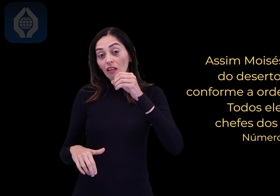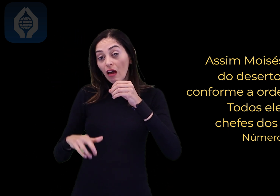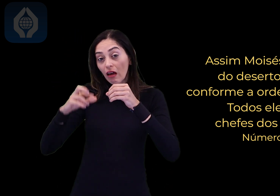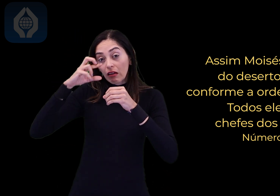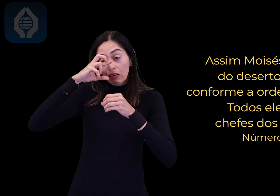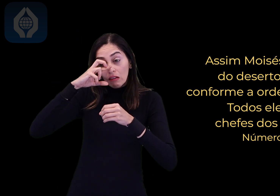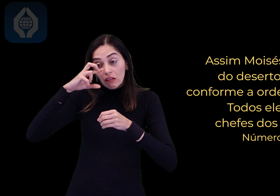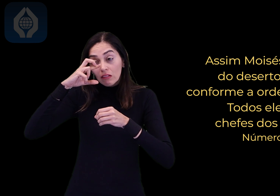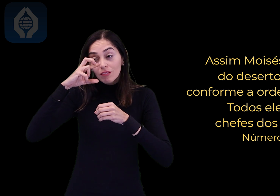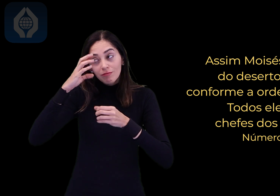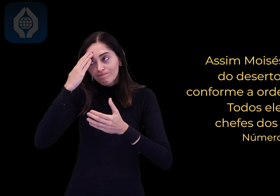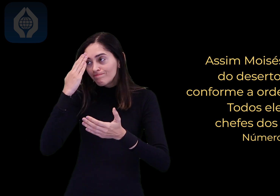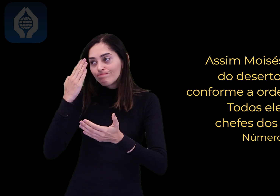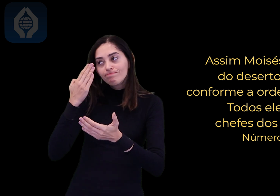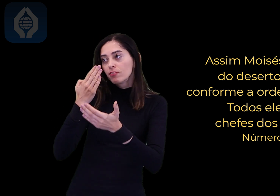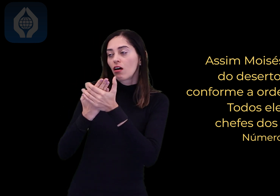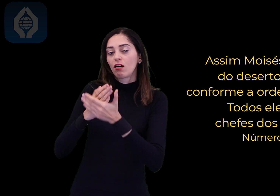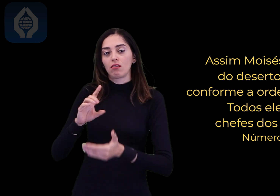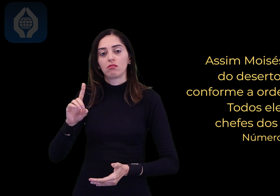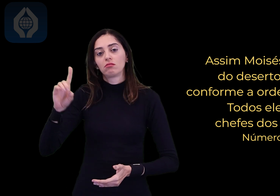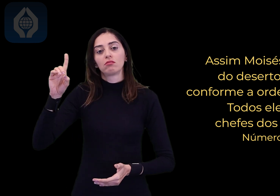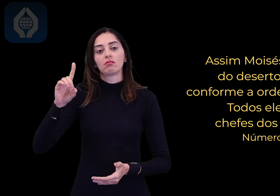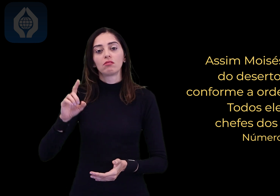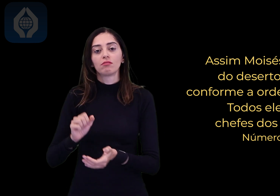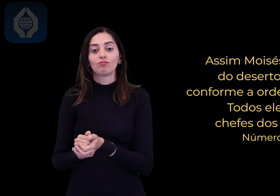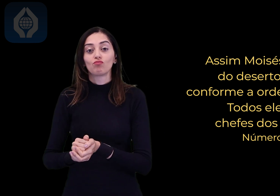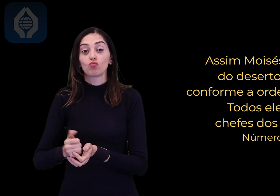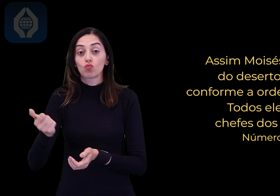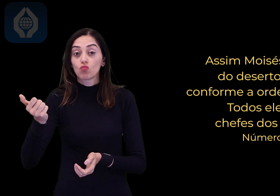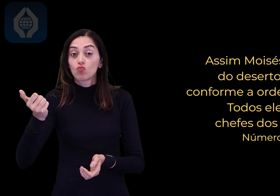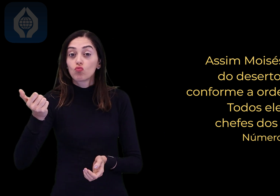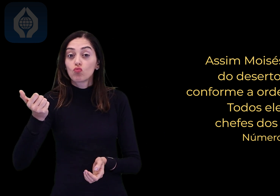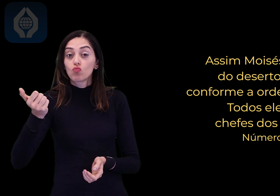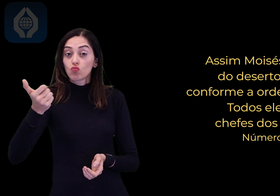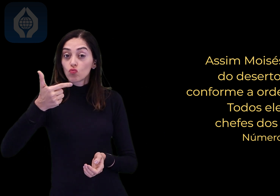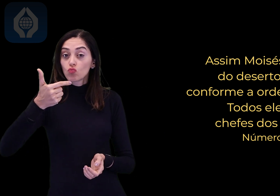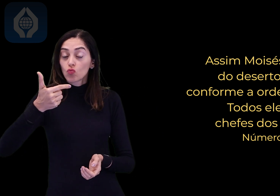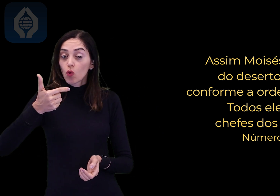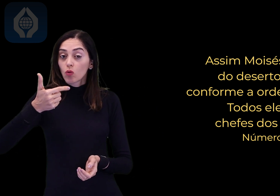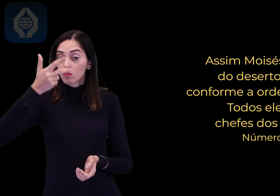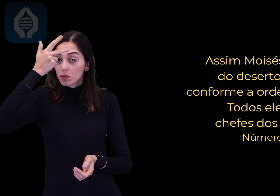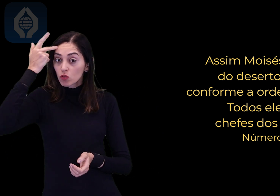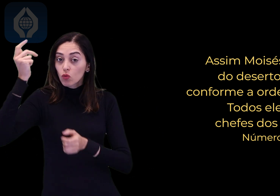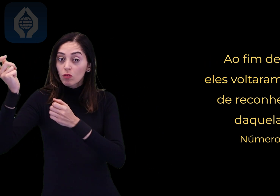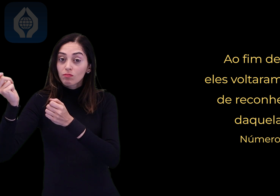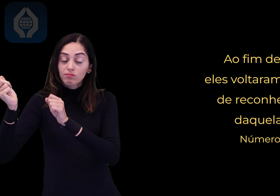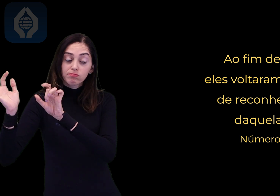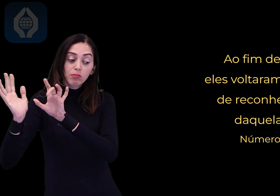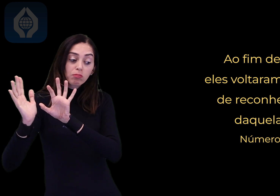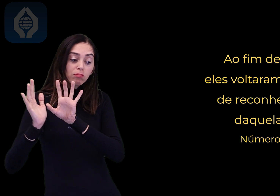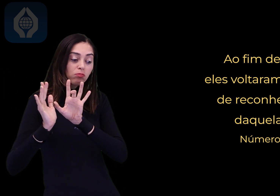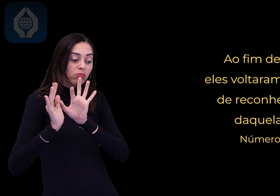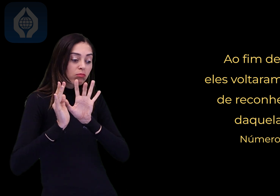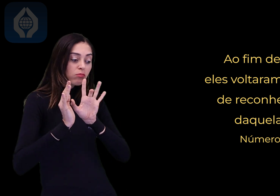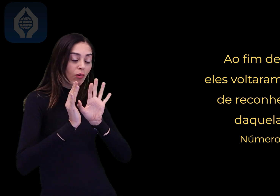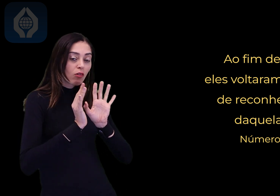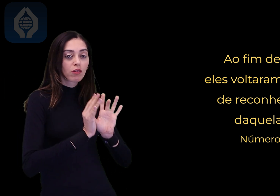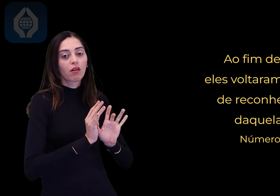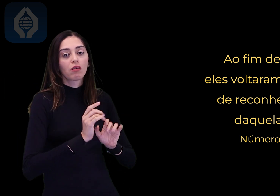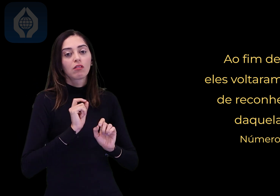dos espias não creram em Deus. Quando esses 12 homens voltaram, foram até Moisés. Foi isso que eles disseram aos israelitas